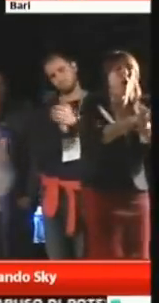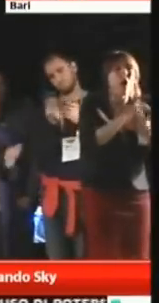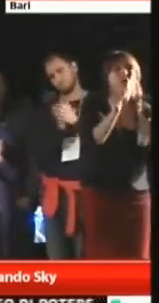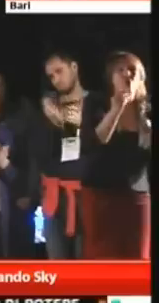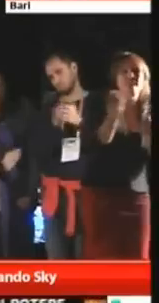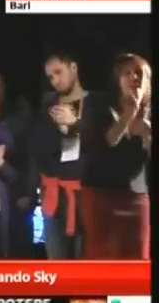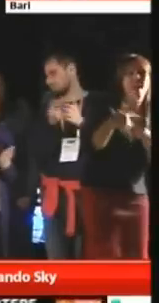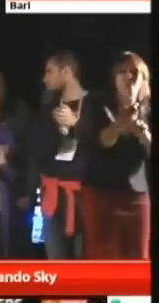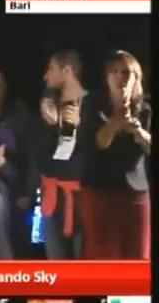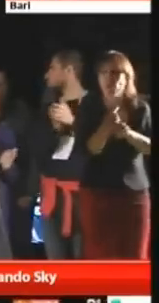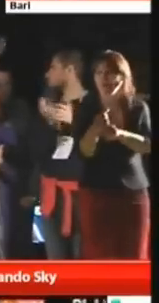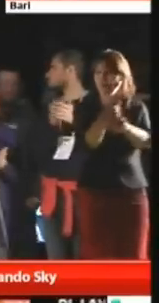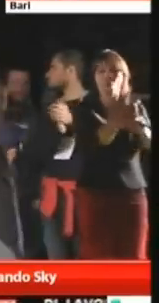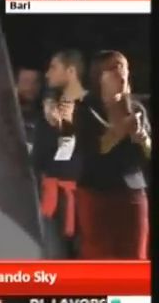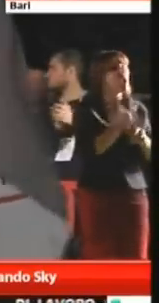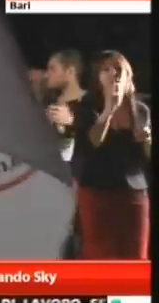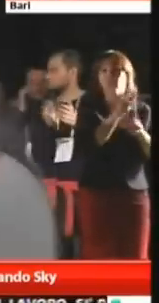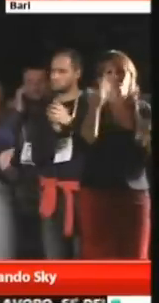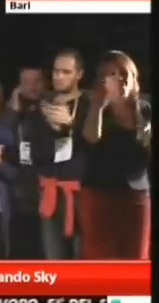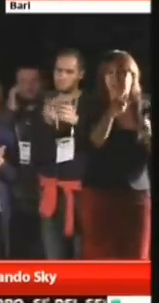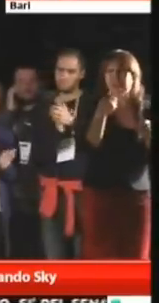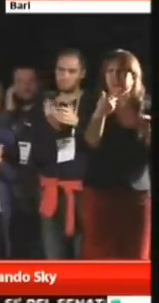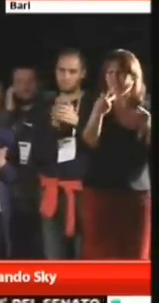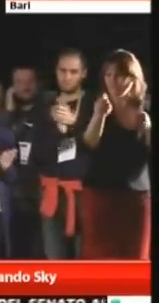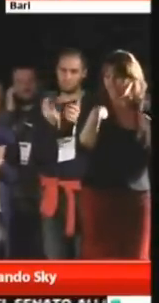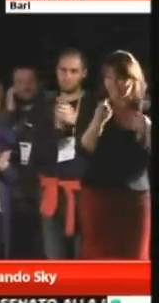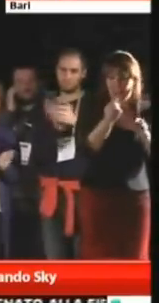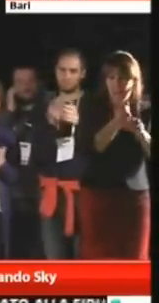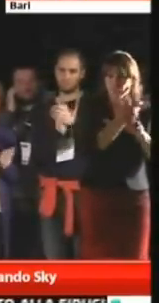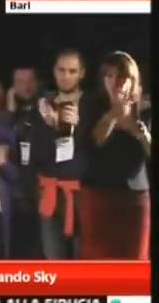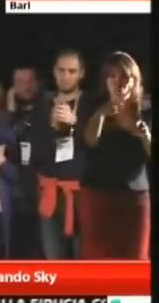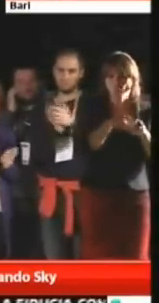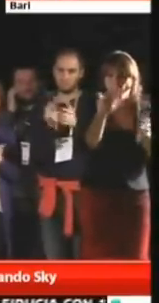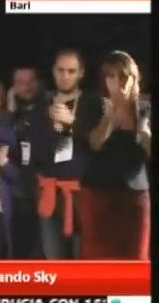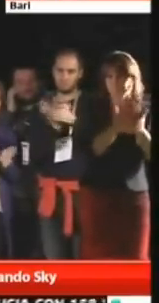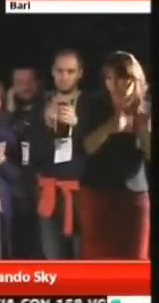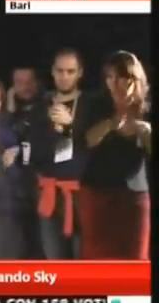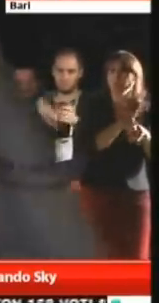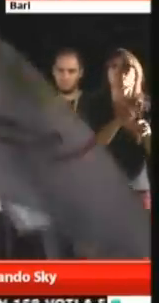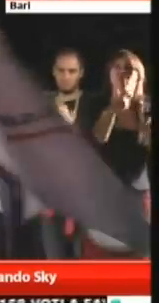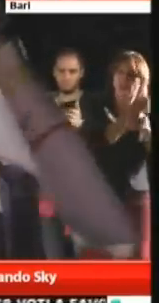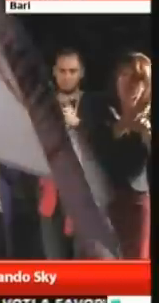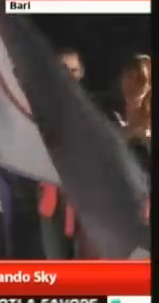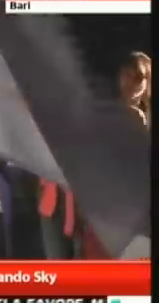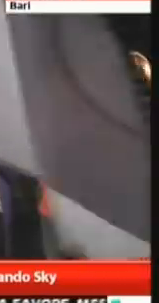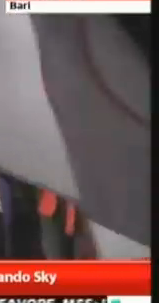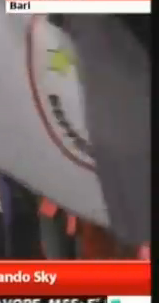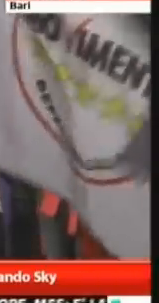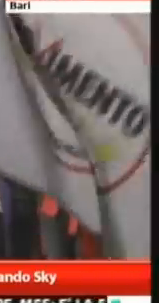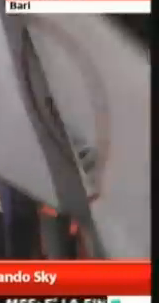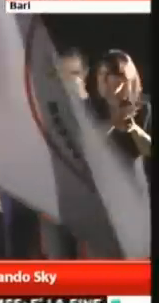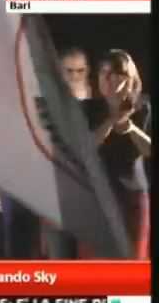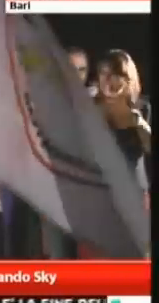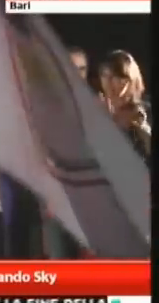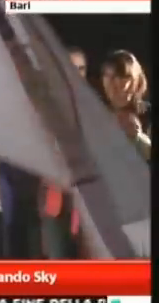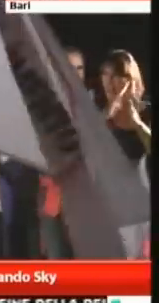Cazzo, il lavoro non deve essere tutta la tua vita, è una parte importante. Poi c'hai la famiglia, i libri, i figli, c'hai gli